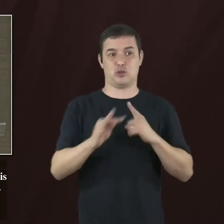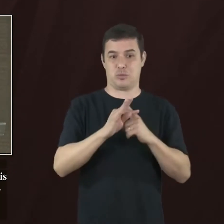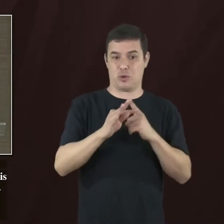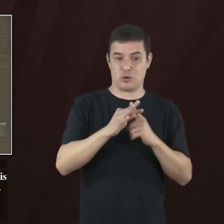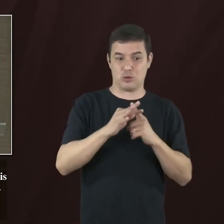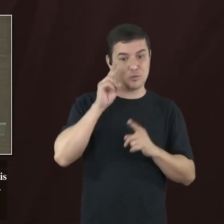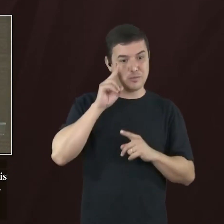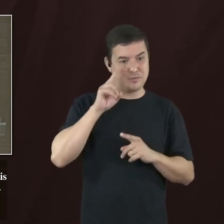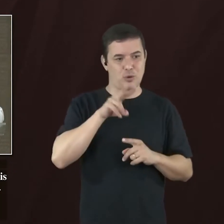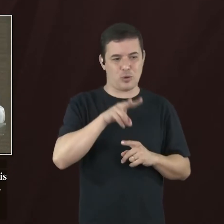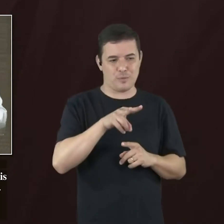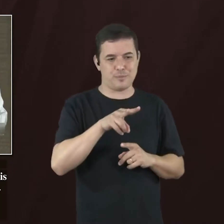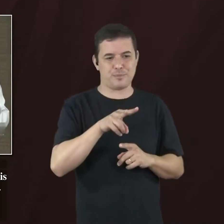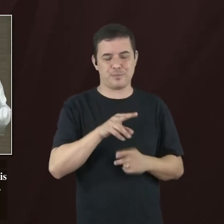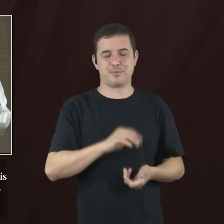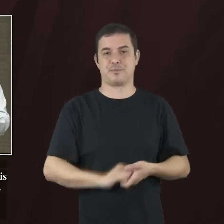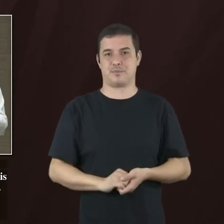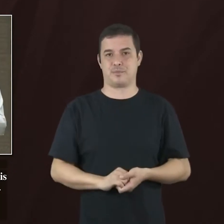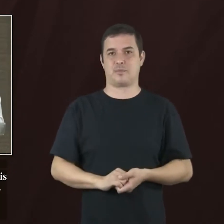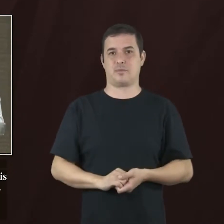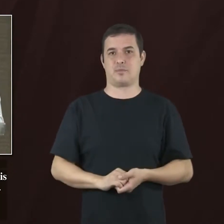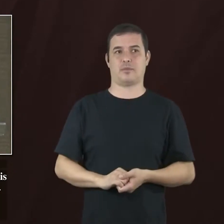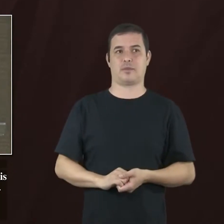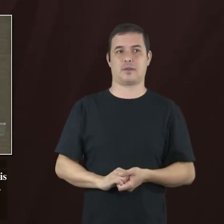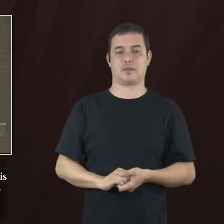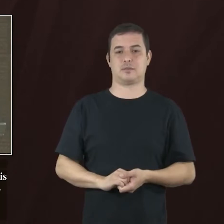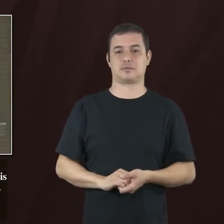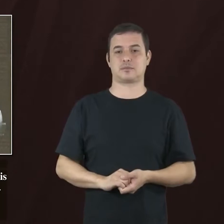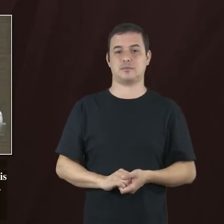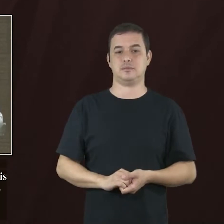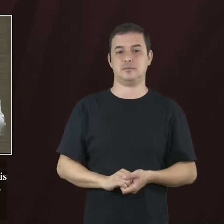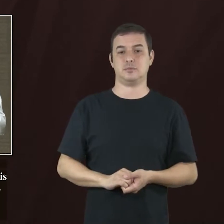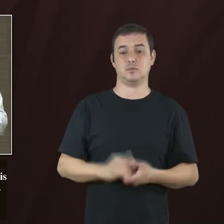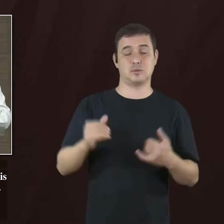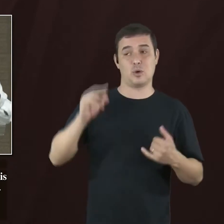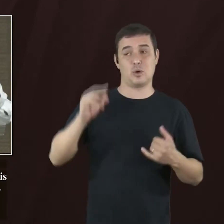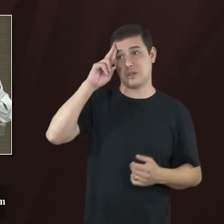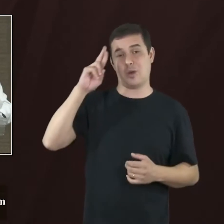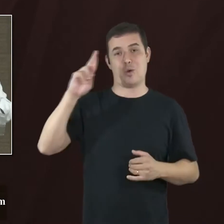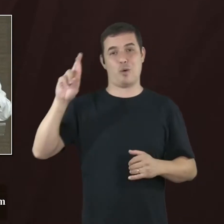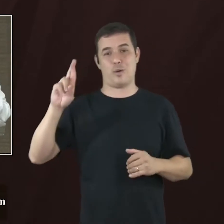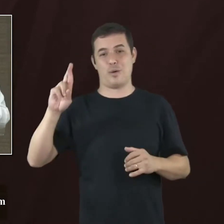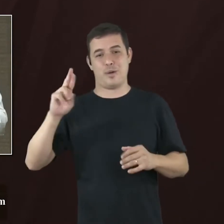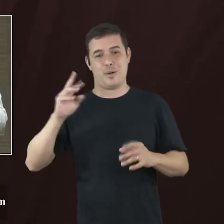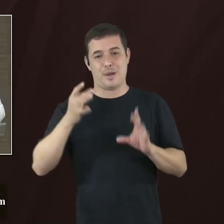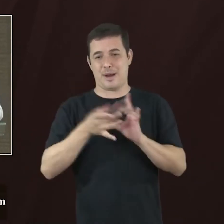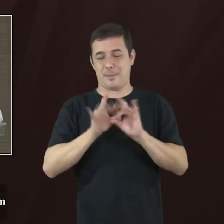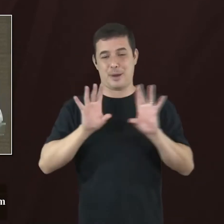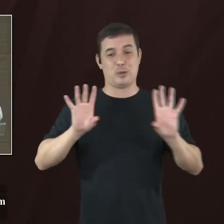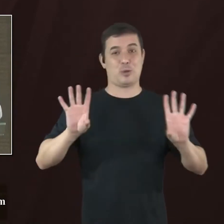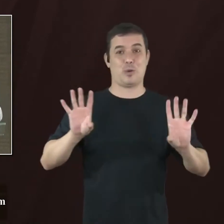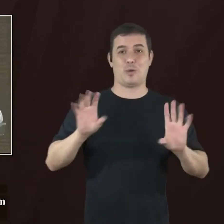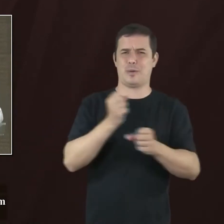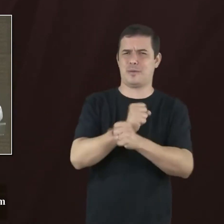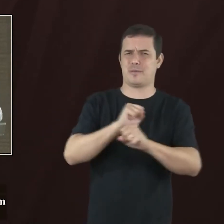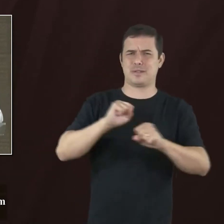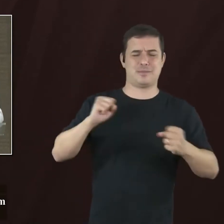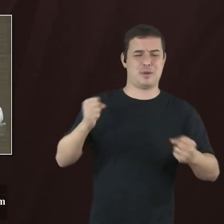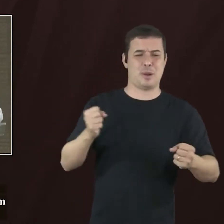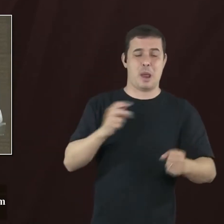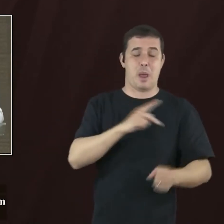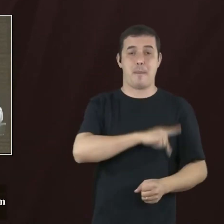perseguições tenho suportado, de todas, entretanto, me livrou o Senhor. Ora, todos quantos querem